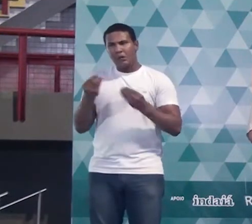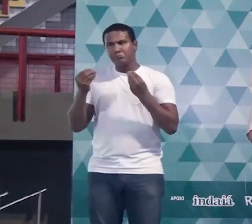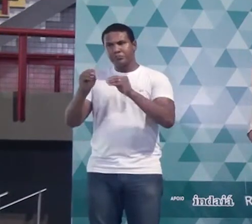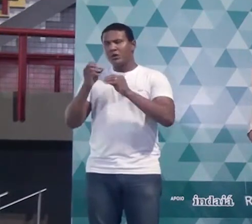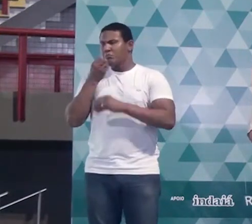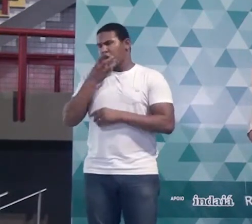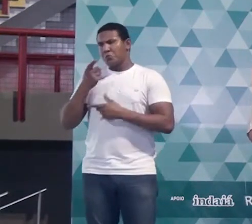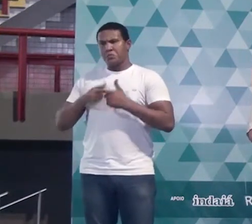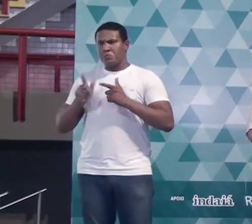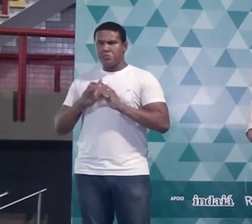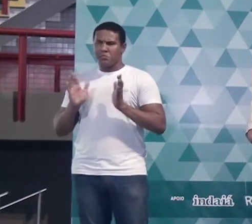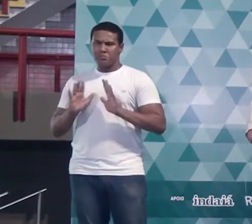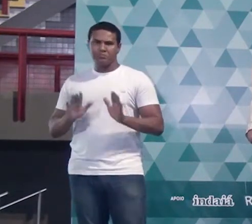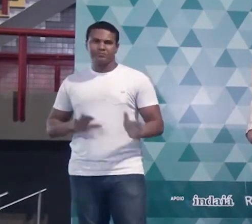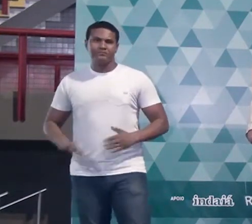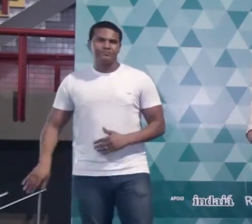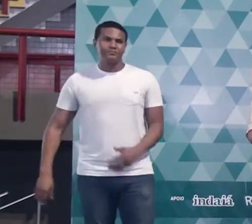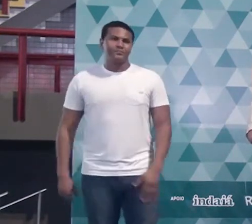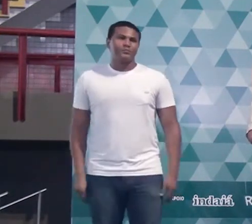bom?